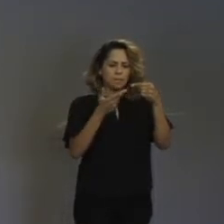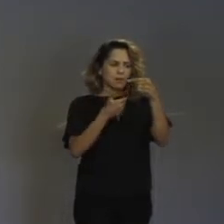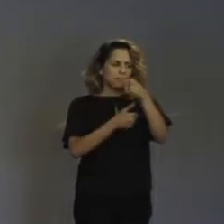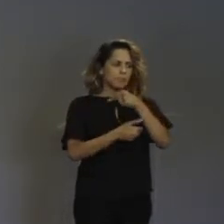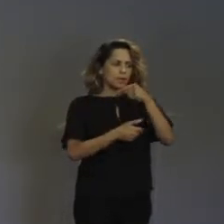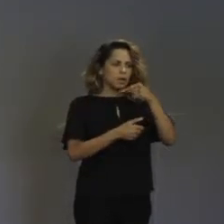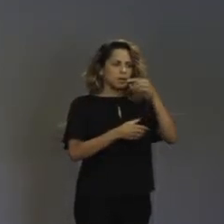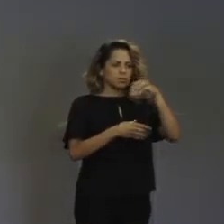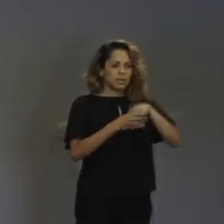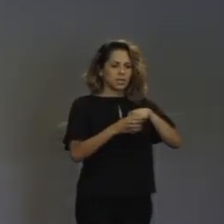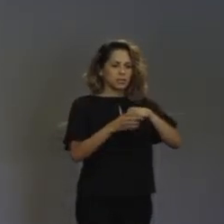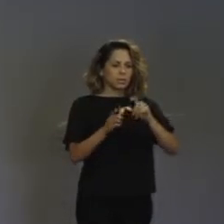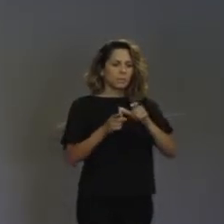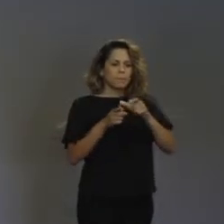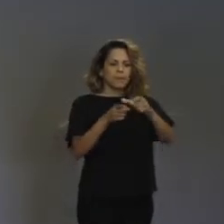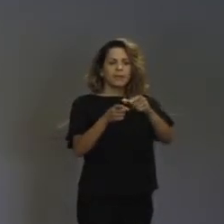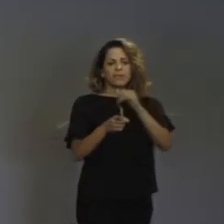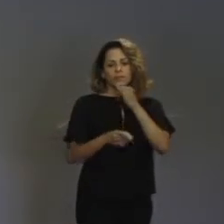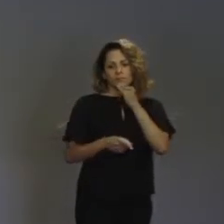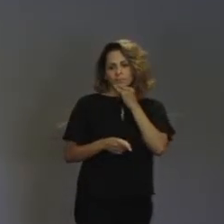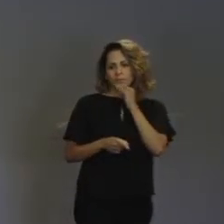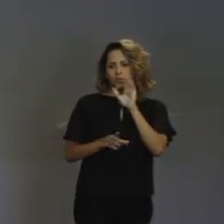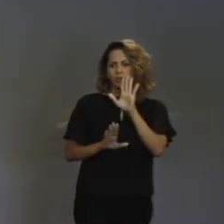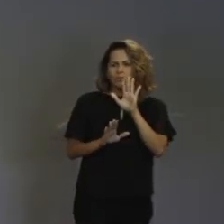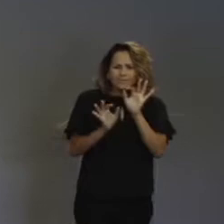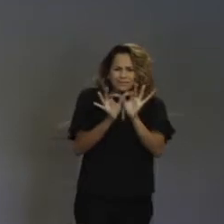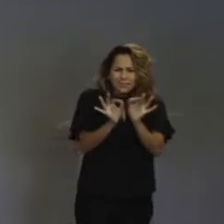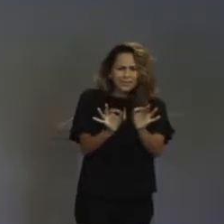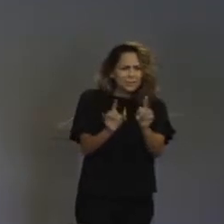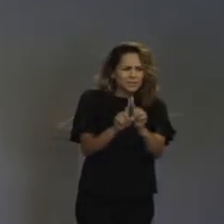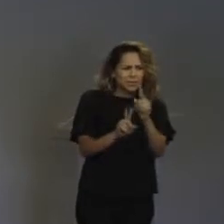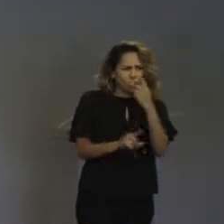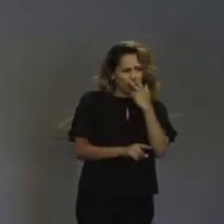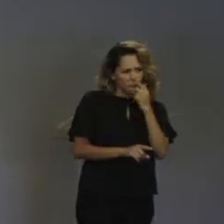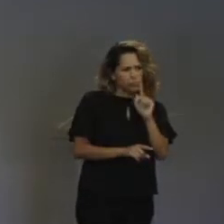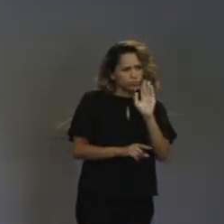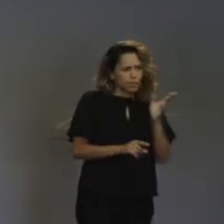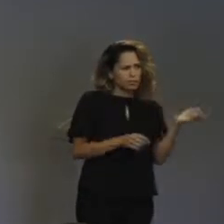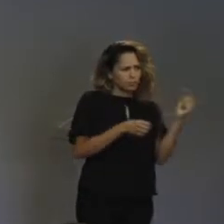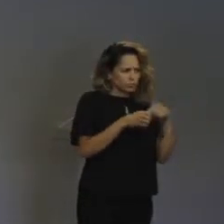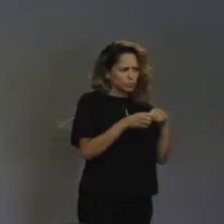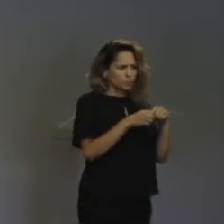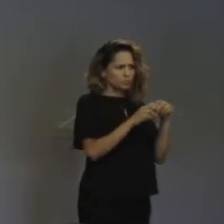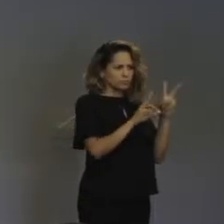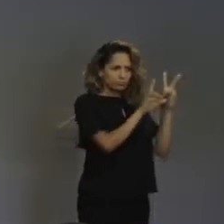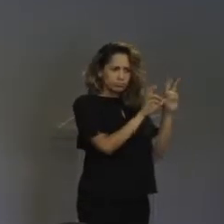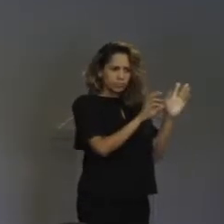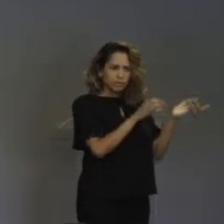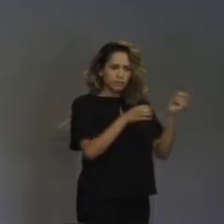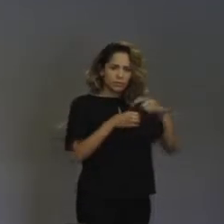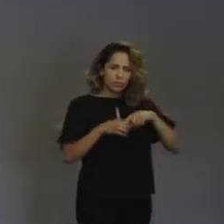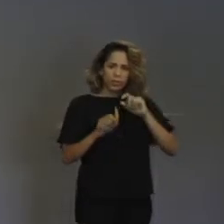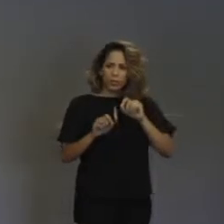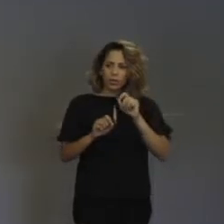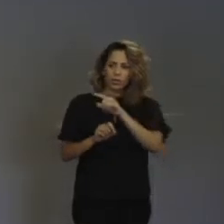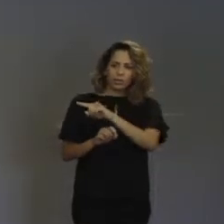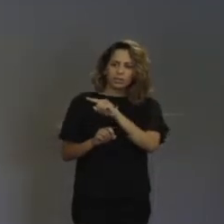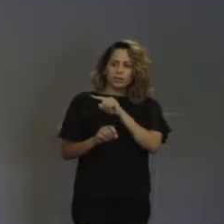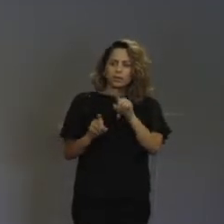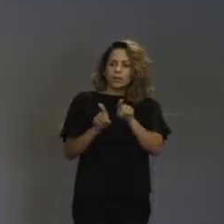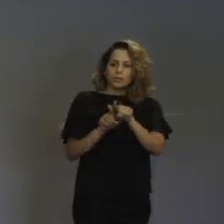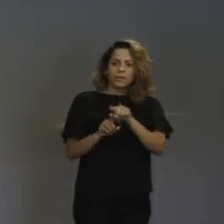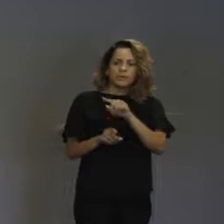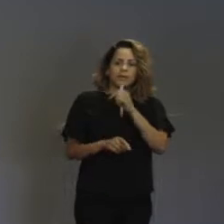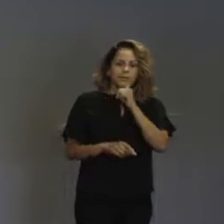periferia. E aí eu acho que um ponto muito simples mesmo, e voltando ao que a gente já falou aqui, e inspirada pelas meninas da CET, que já